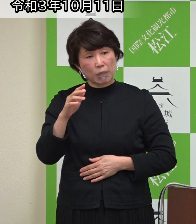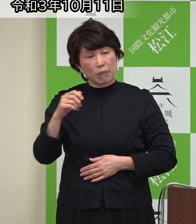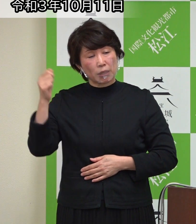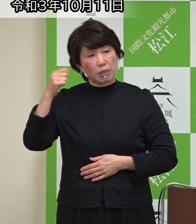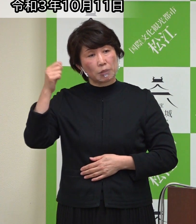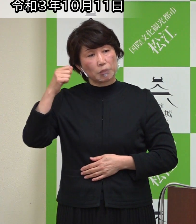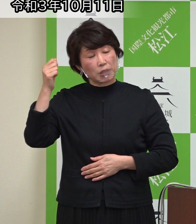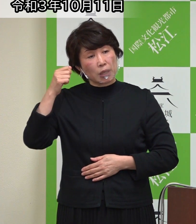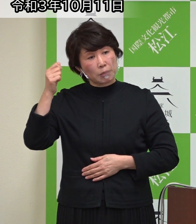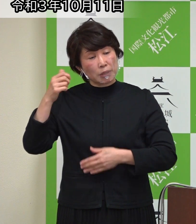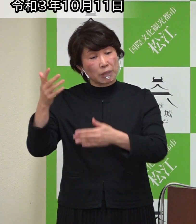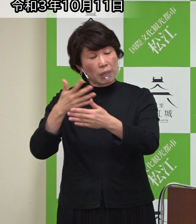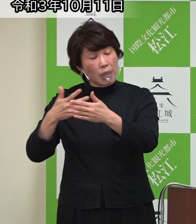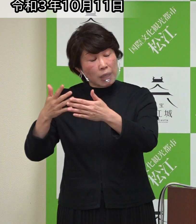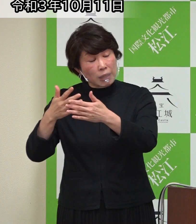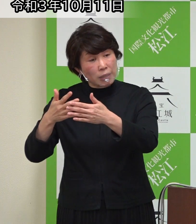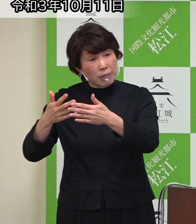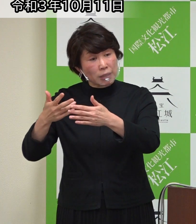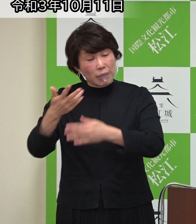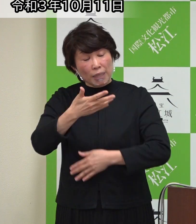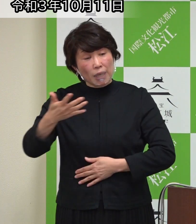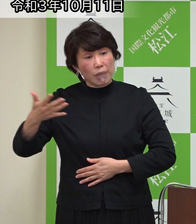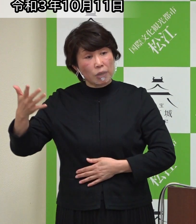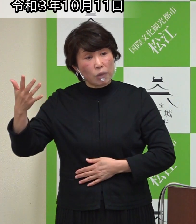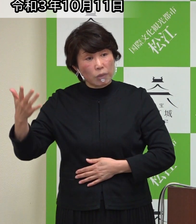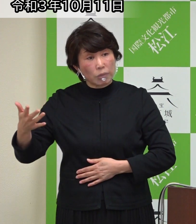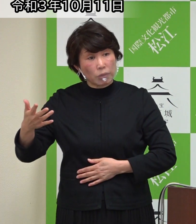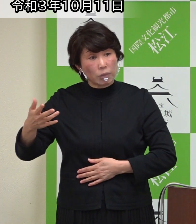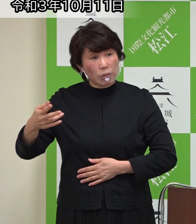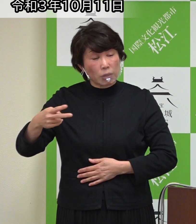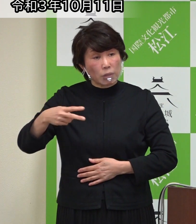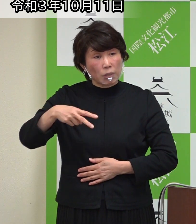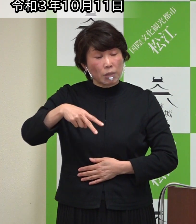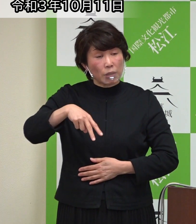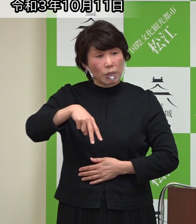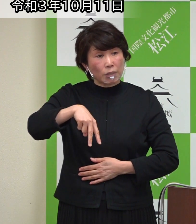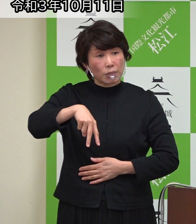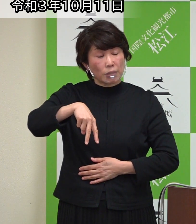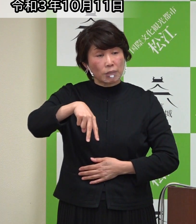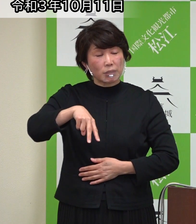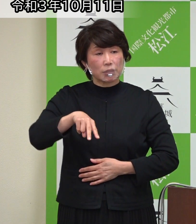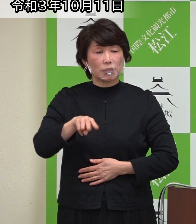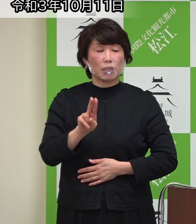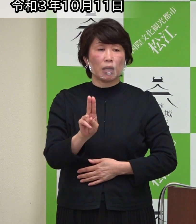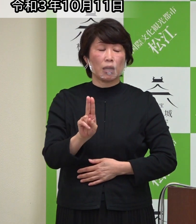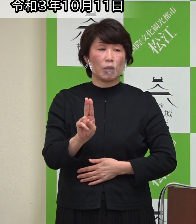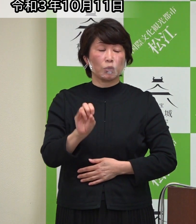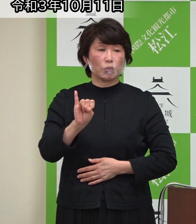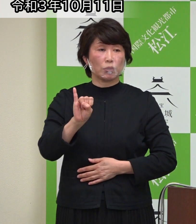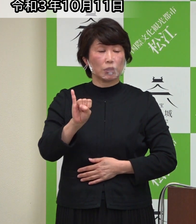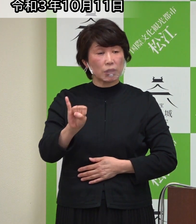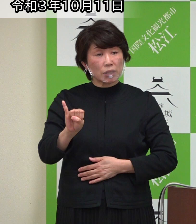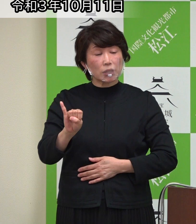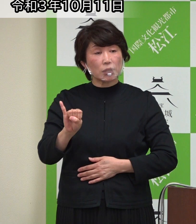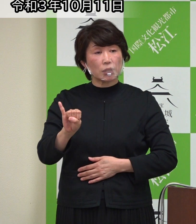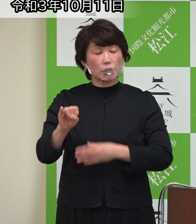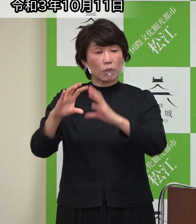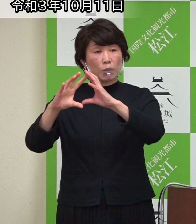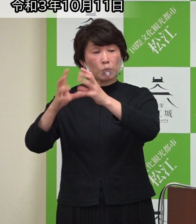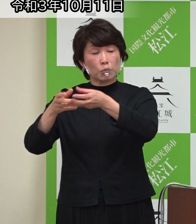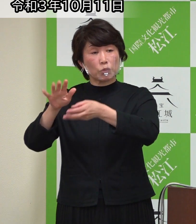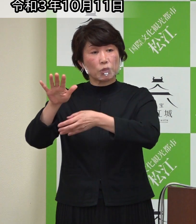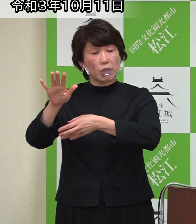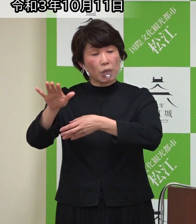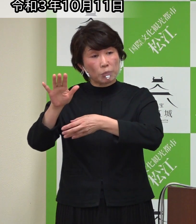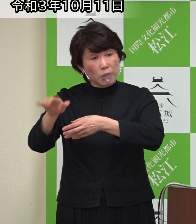ナウル共和国っていう国があるんですけれども、そこが人口1万人ぐらいの総人口1万人ぐらいの国なんですけれども、ツイッ